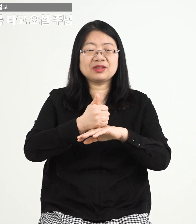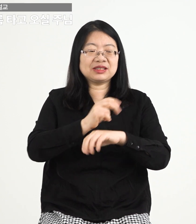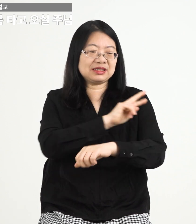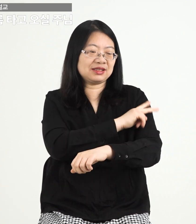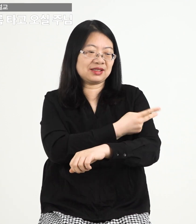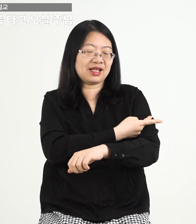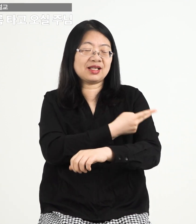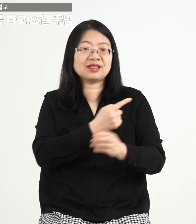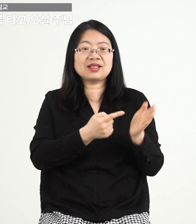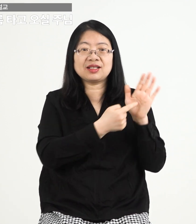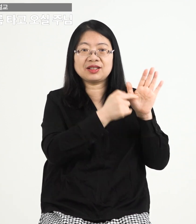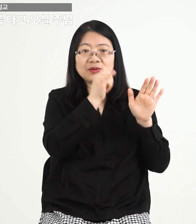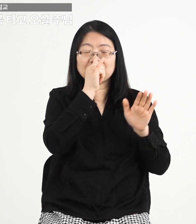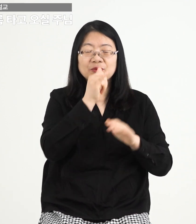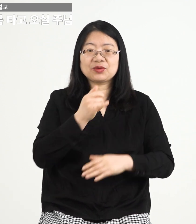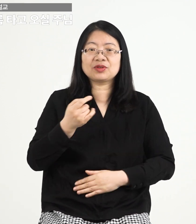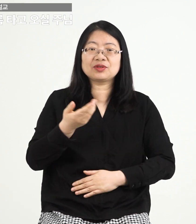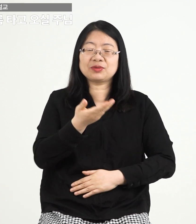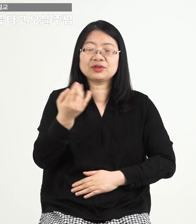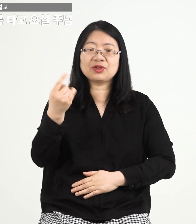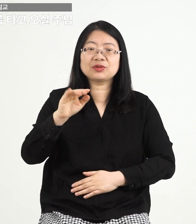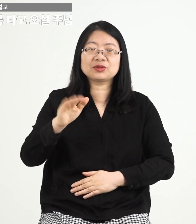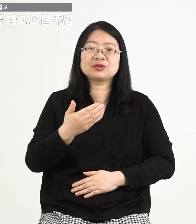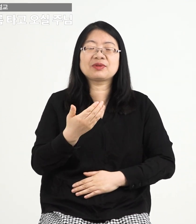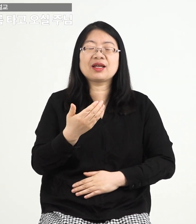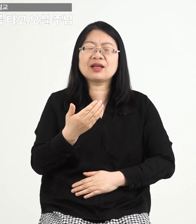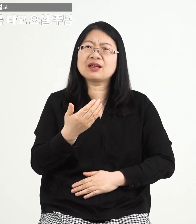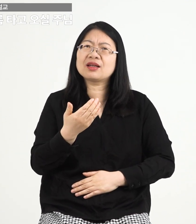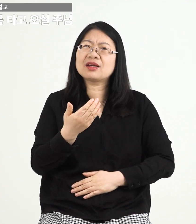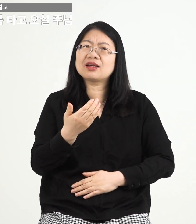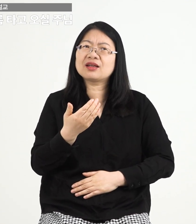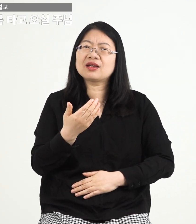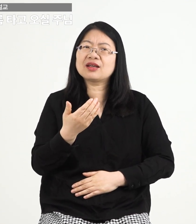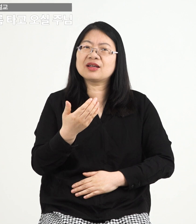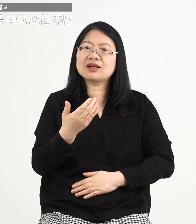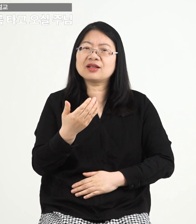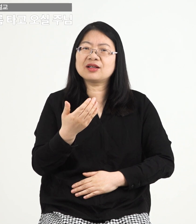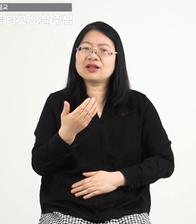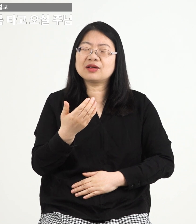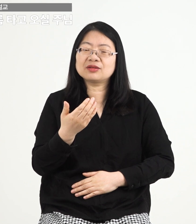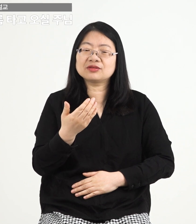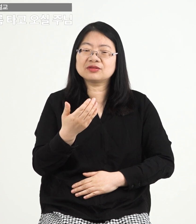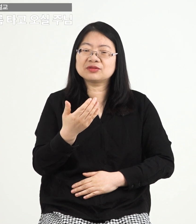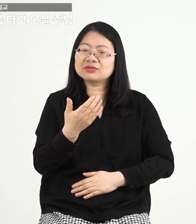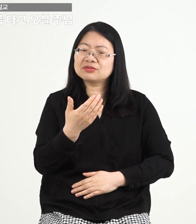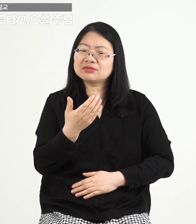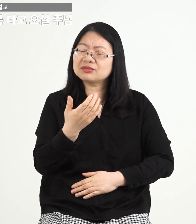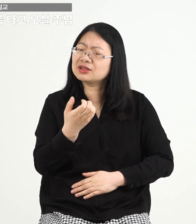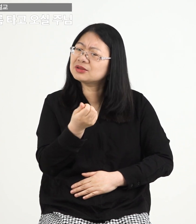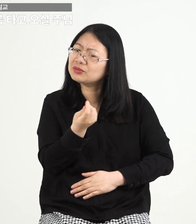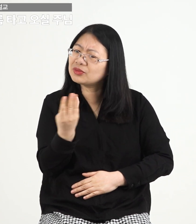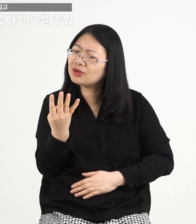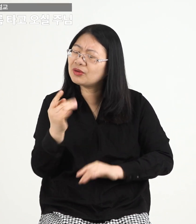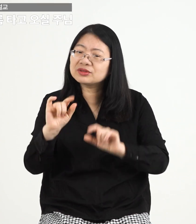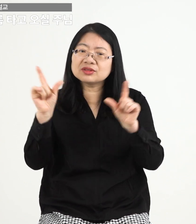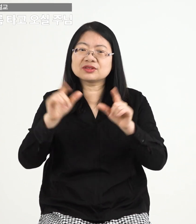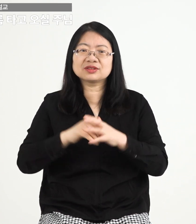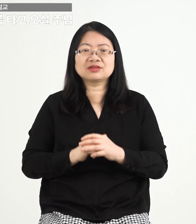1992년 여러분 다미성교회 사건 기억나시나요? 예수님 오신다 그래가지고 세상에